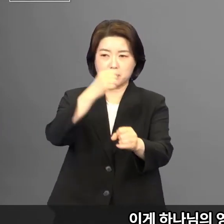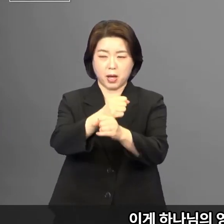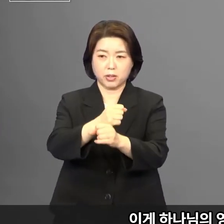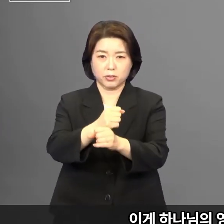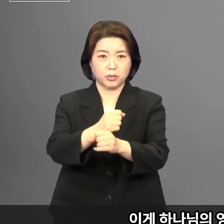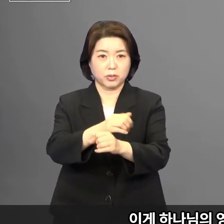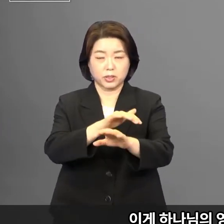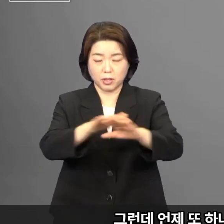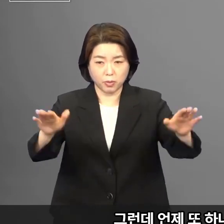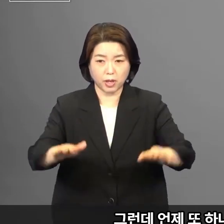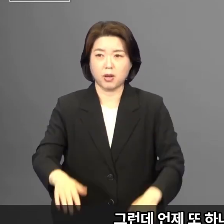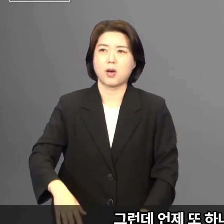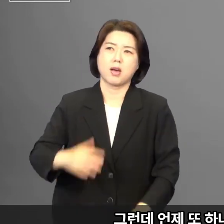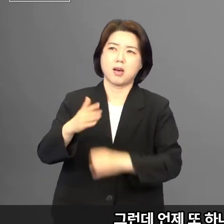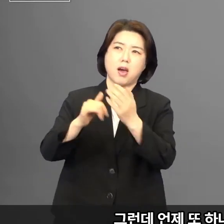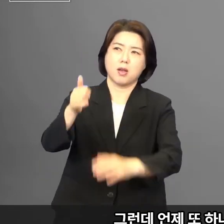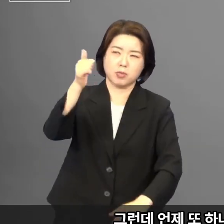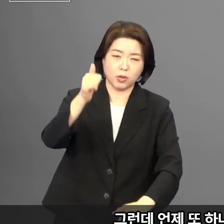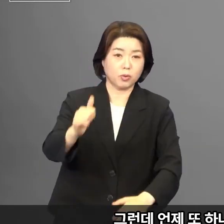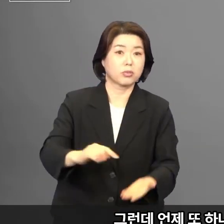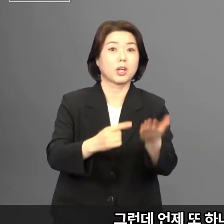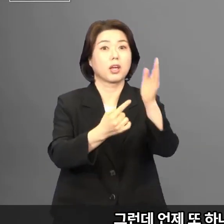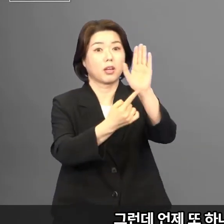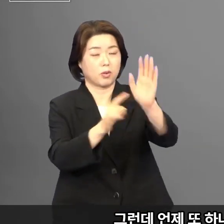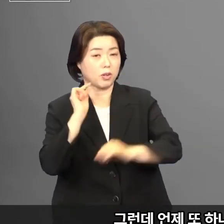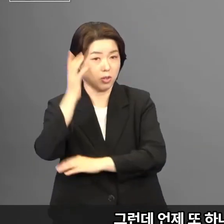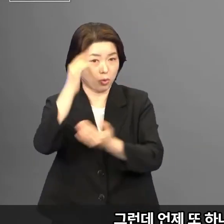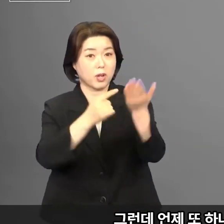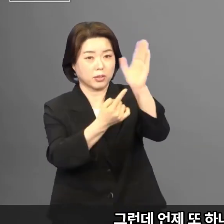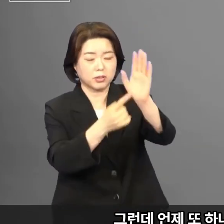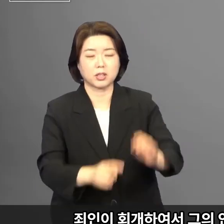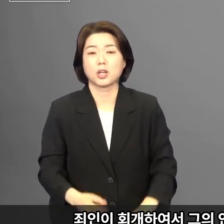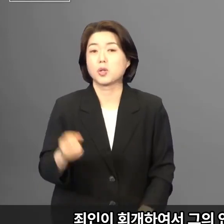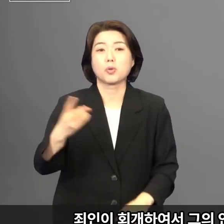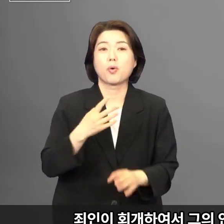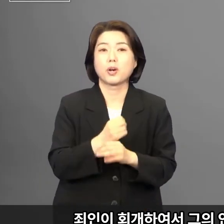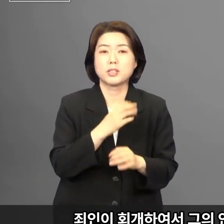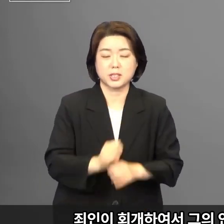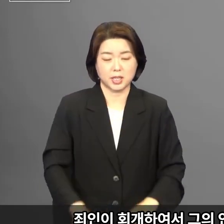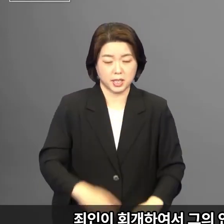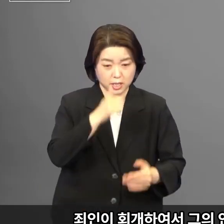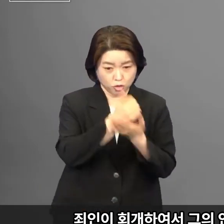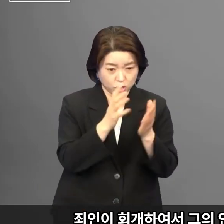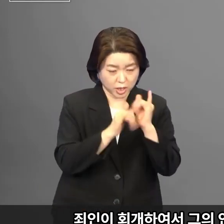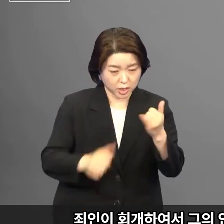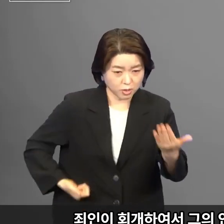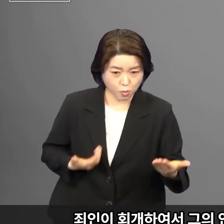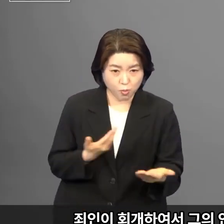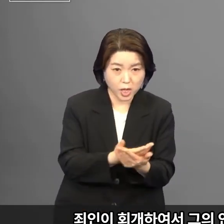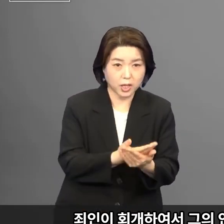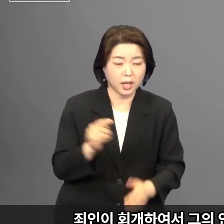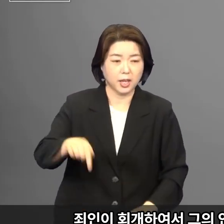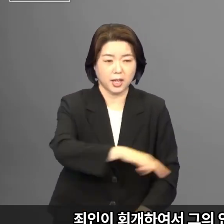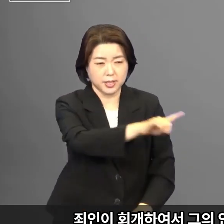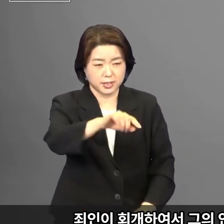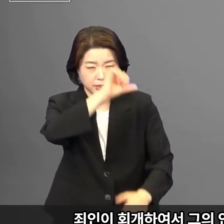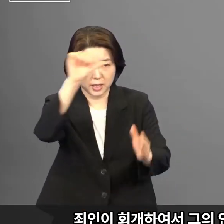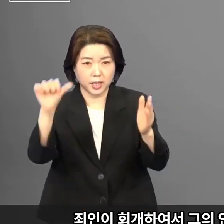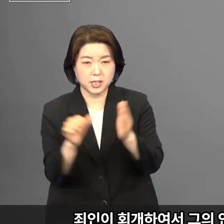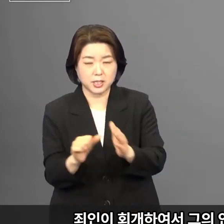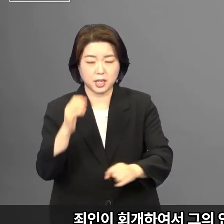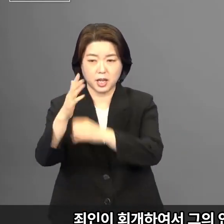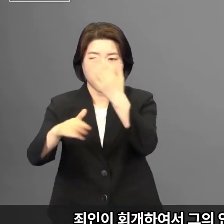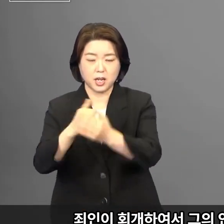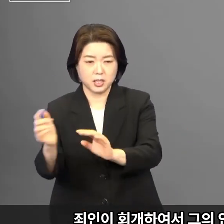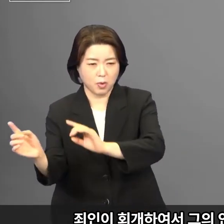이게 하나님의 영광이 드러나는 거예요. 그런데 언제 또 하나님의 영광이 드러났냐? 죄인이 회개하여서 그의 인생을